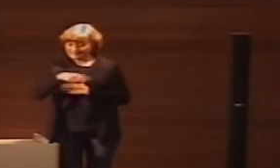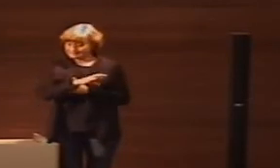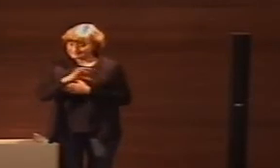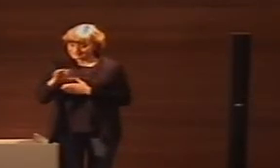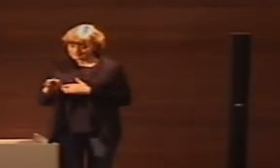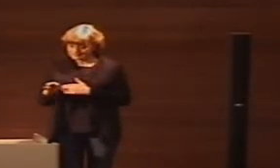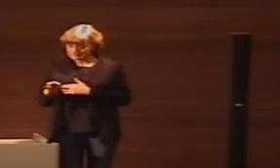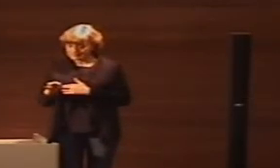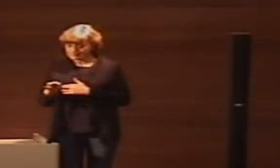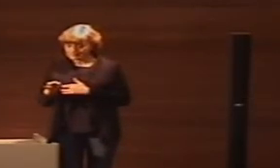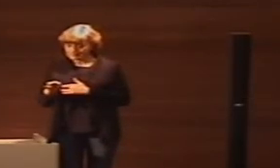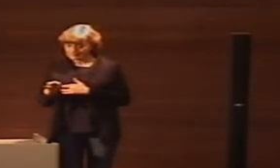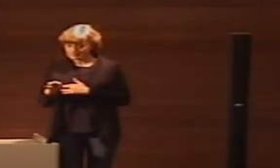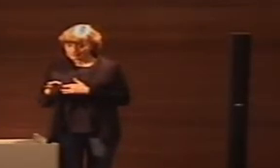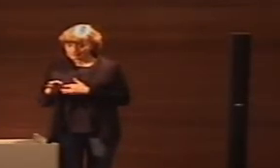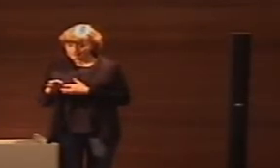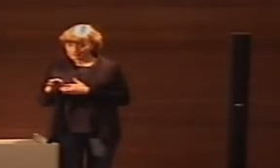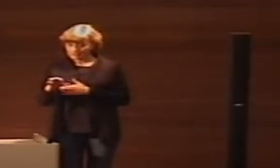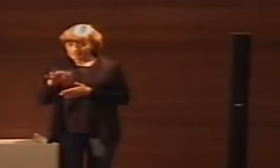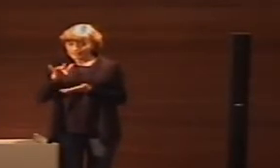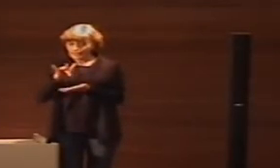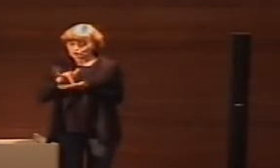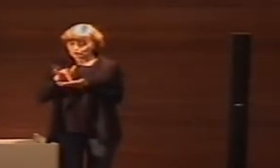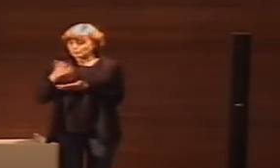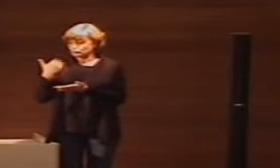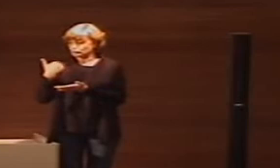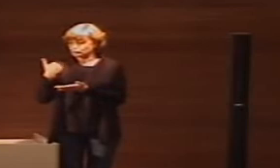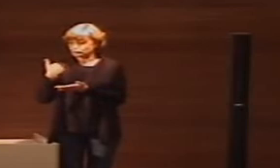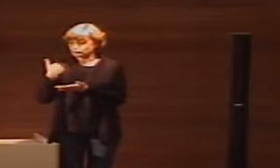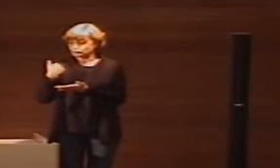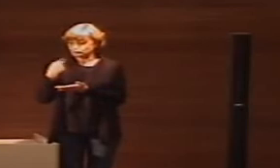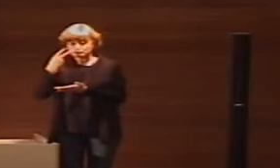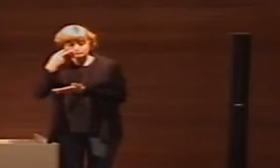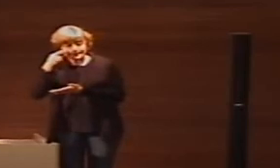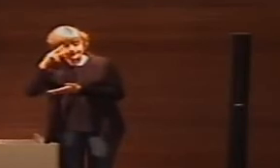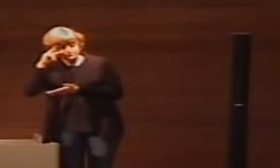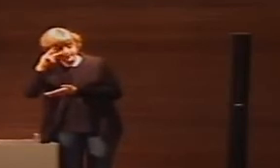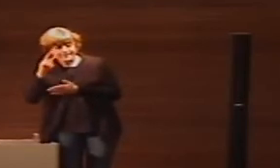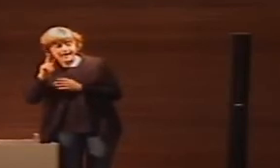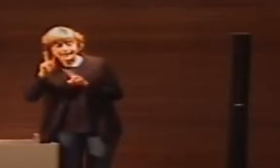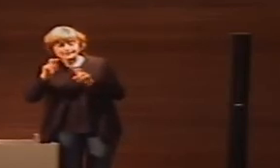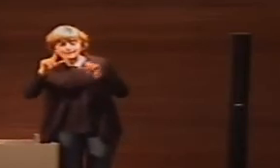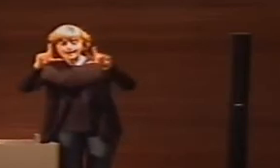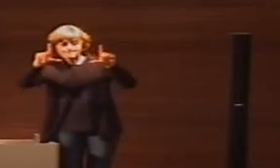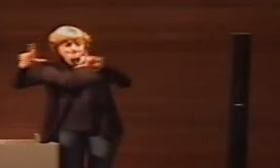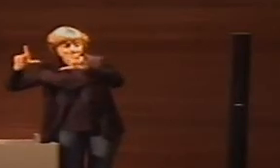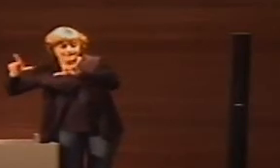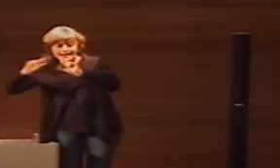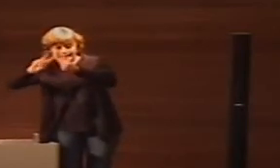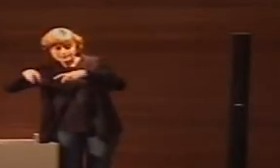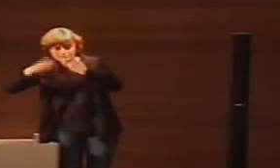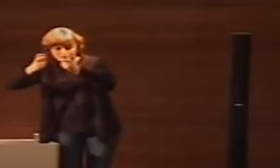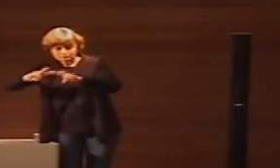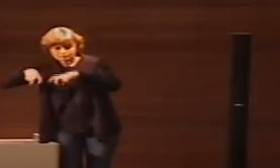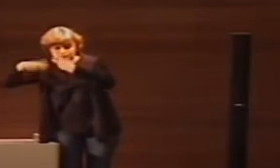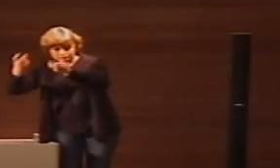Donosti estuvimos participando nosotros mismos hace un tiempo con experiencias de pañales reutilizables, pero, por ejemplo, en materia de celebraciones